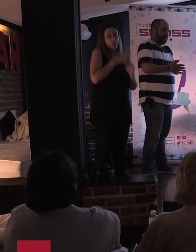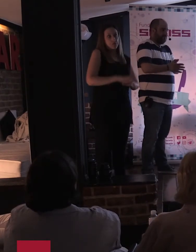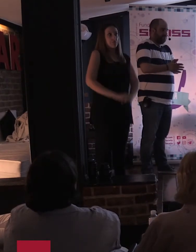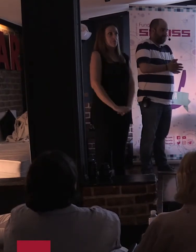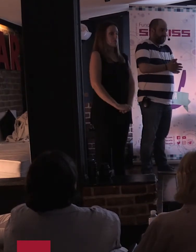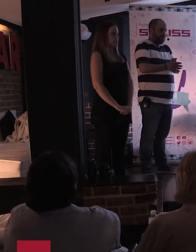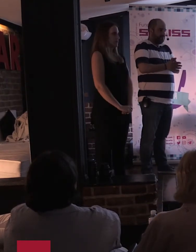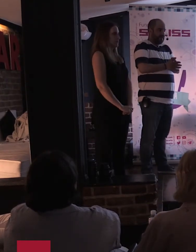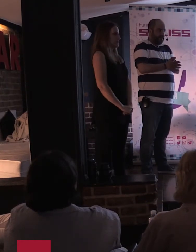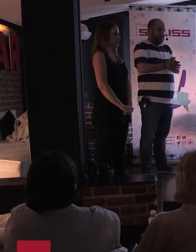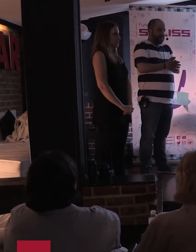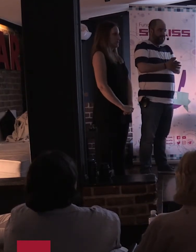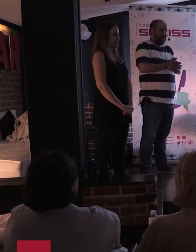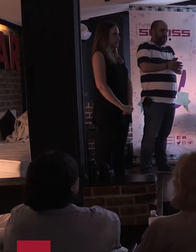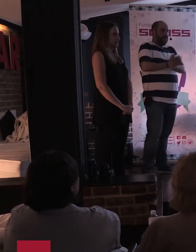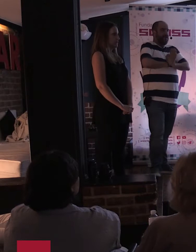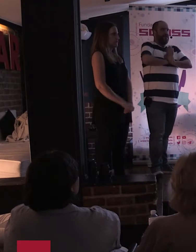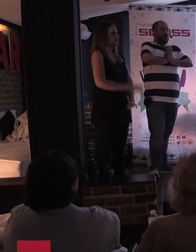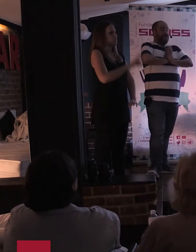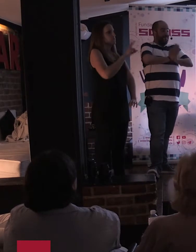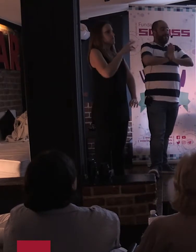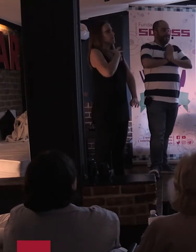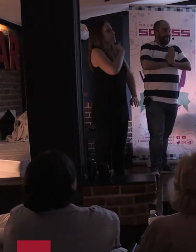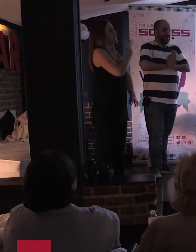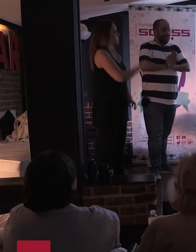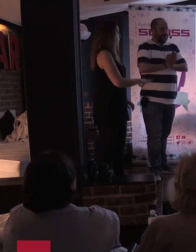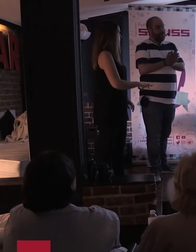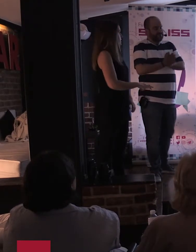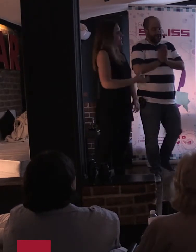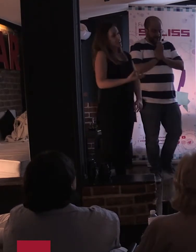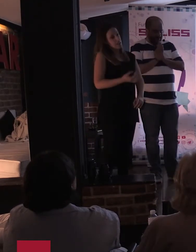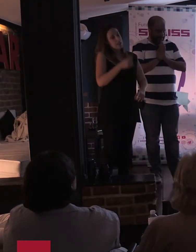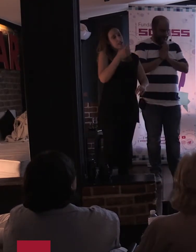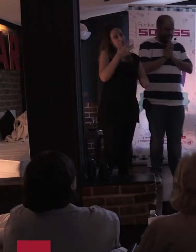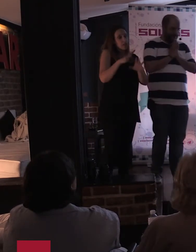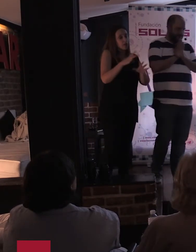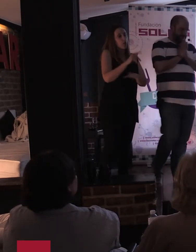experimento. ¿Por qué? Depende del experimento. Una semana.